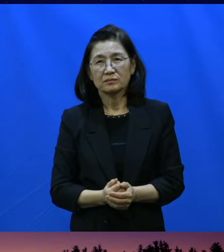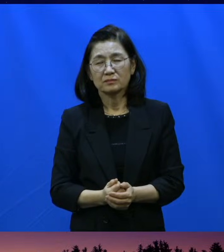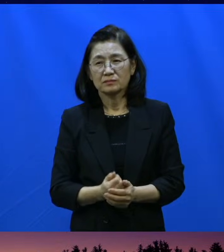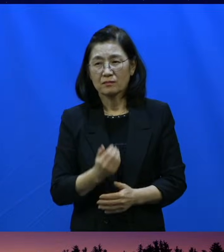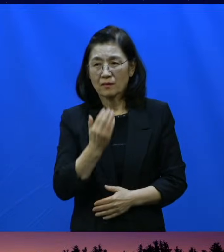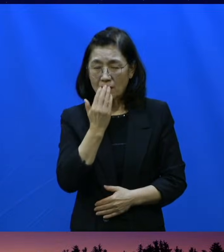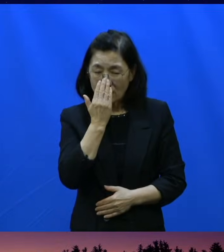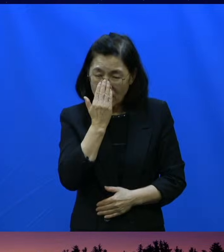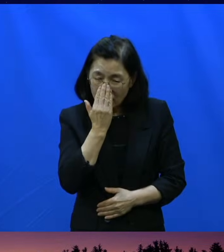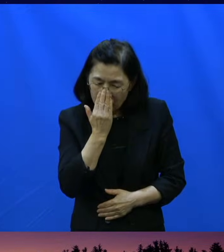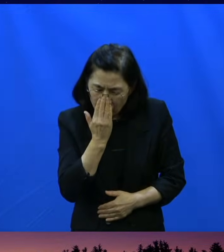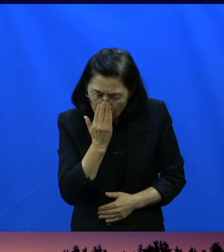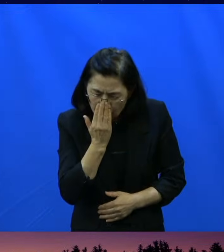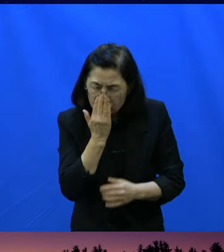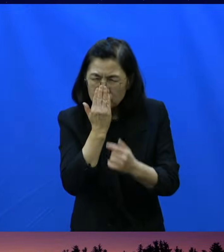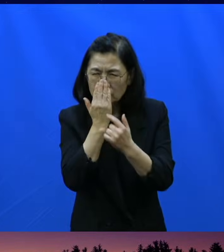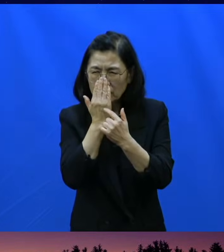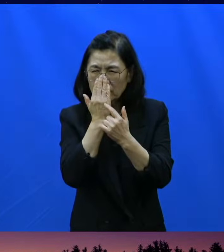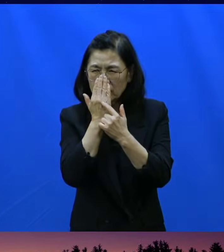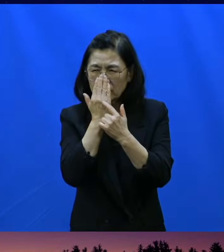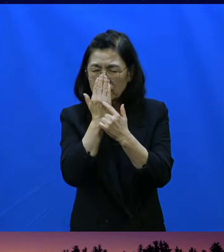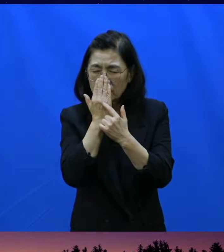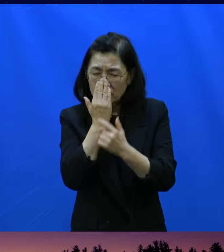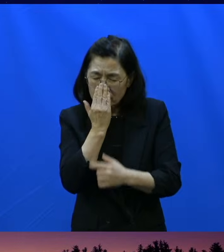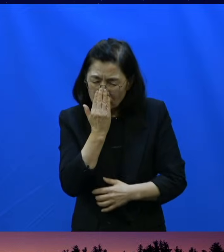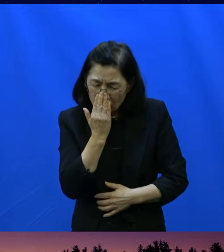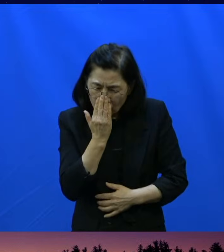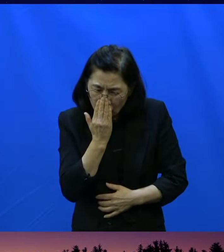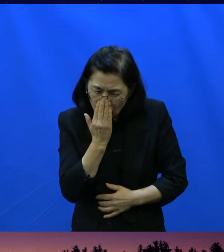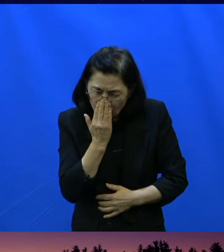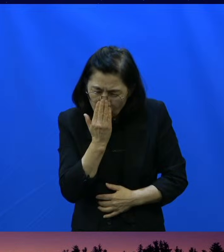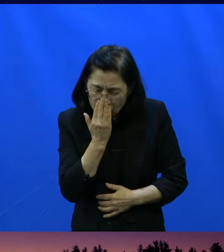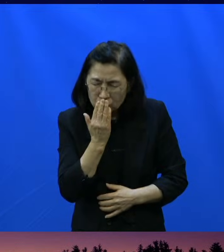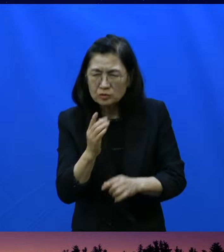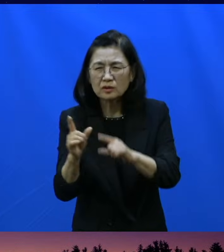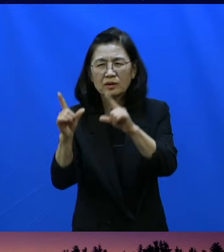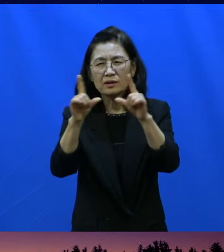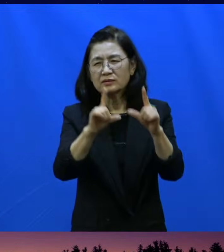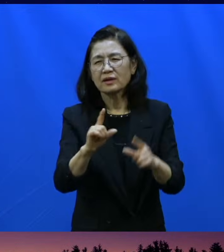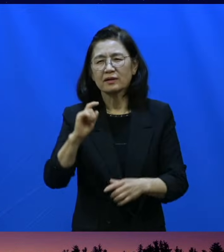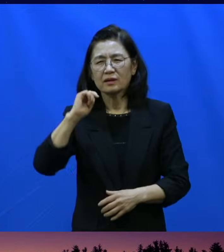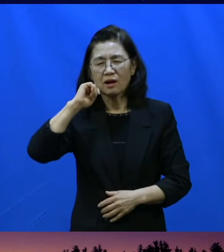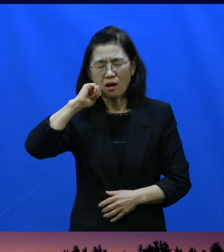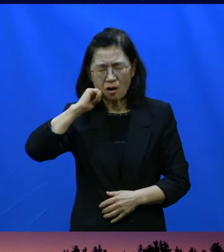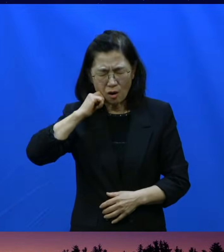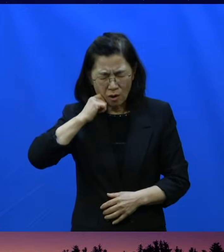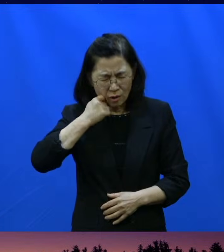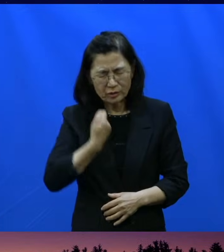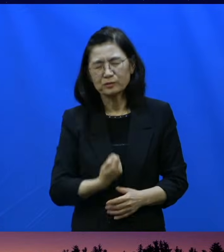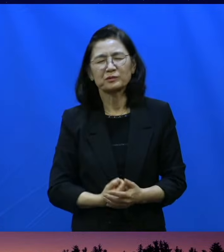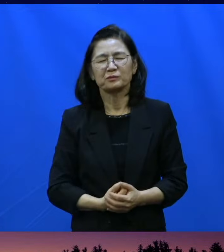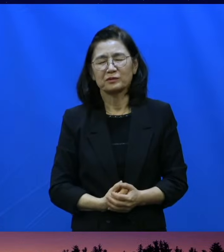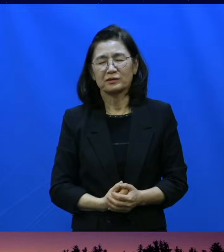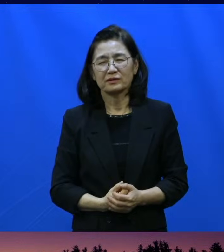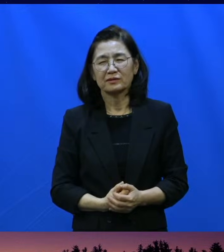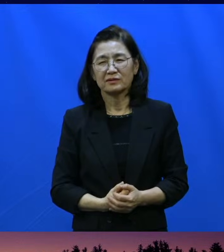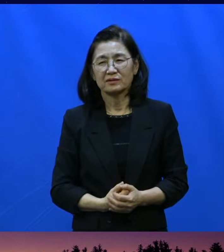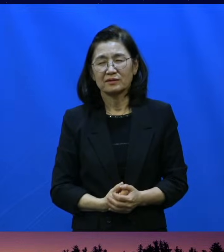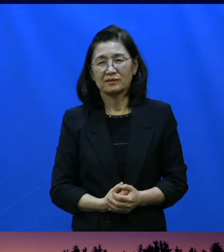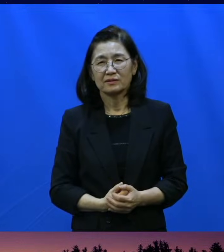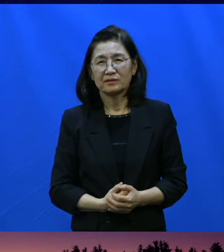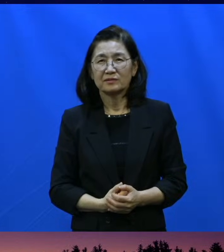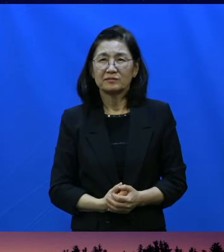정말 어려워요. 겸손 진짜 어려워요. 웬만해서 우리는 겸손해지지 않아요.